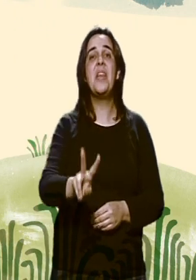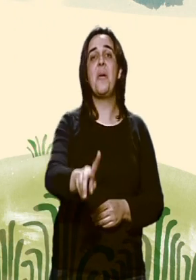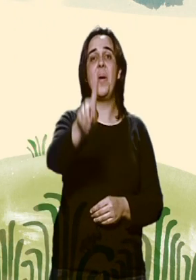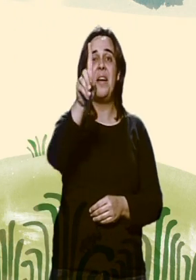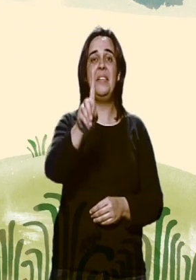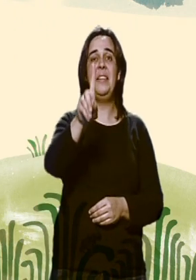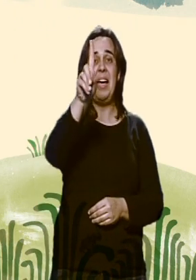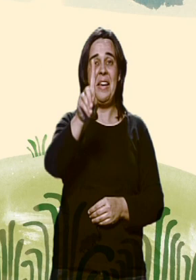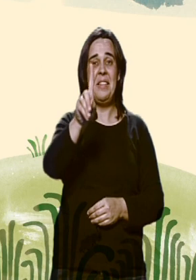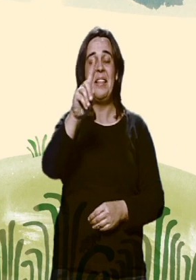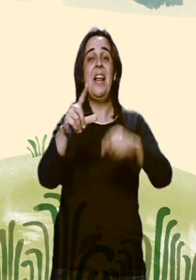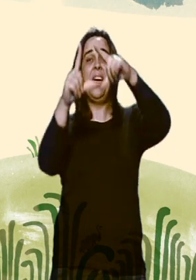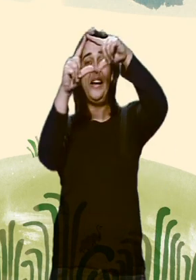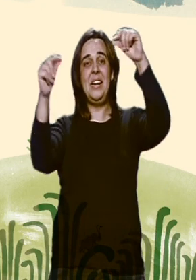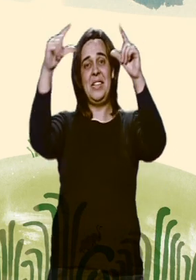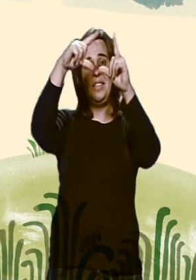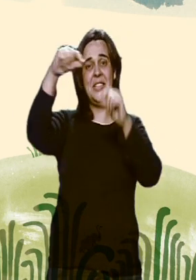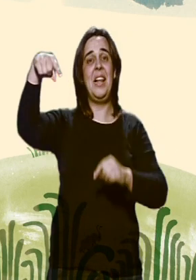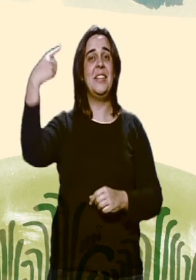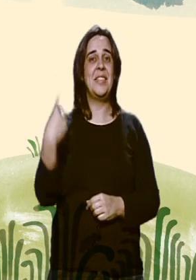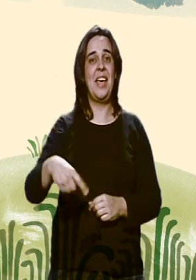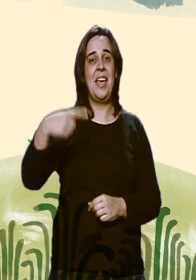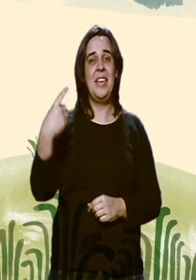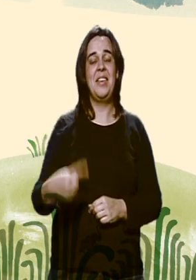Mireu allà dalt en els estels que hi ha.